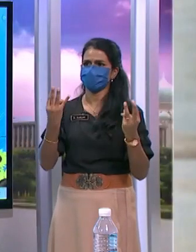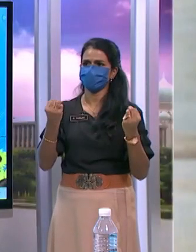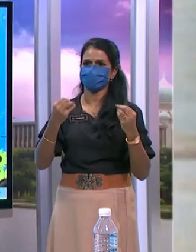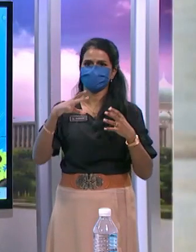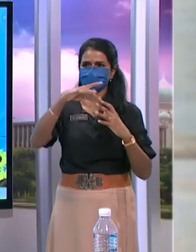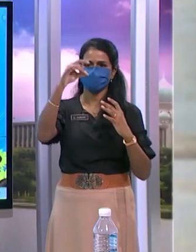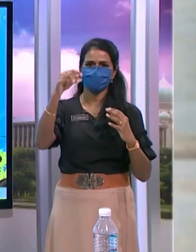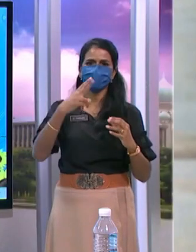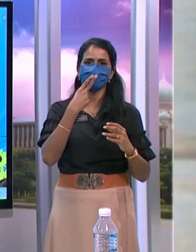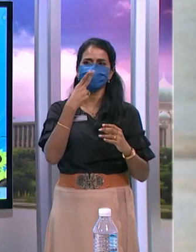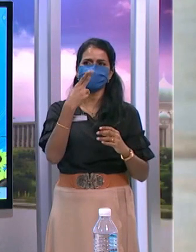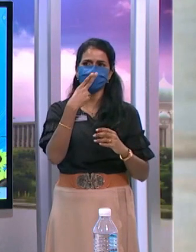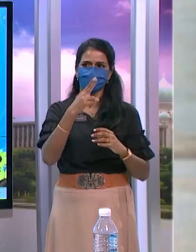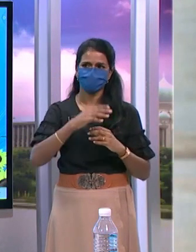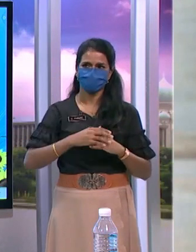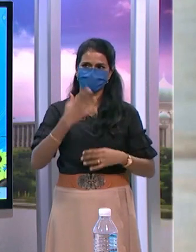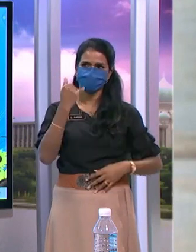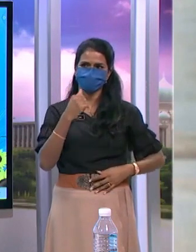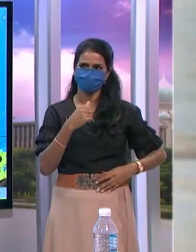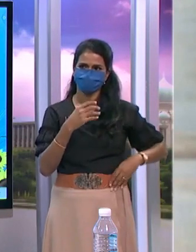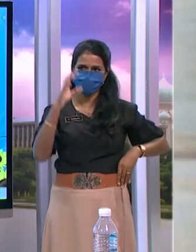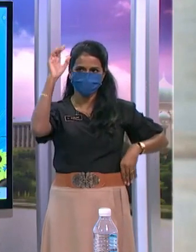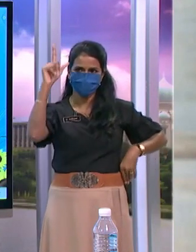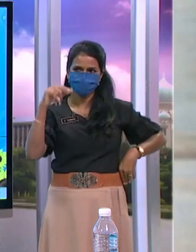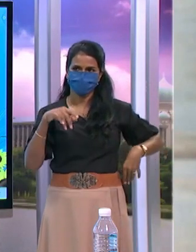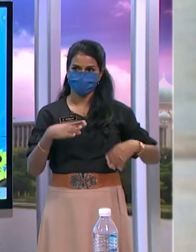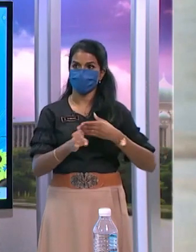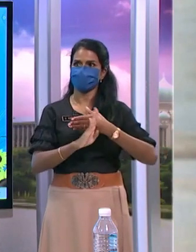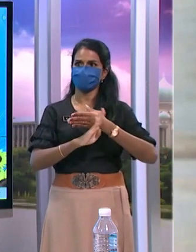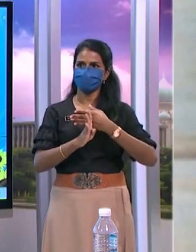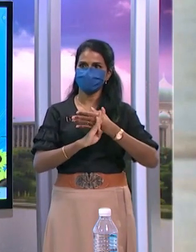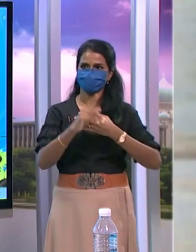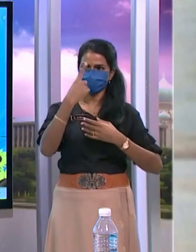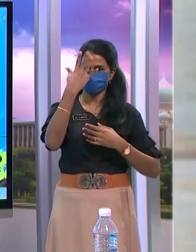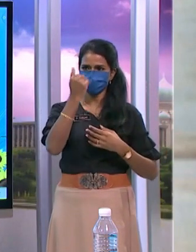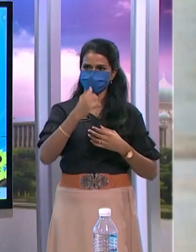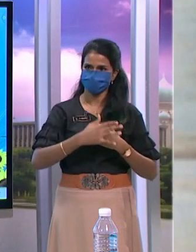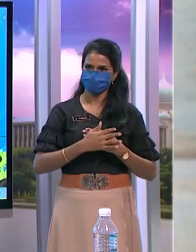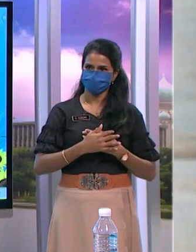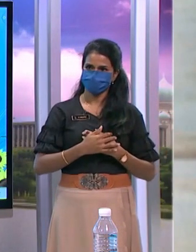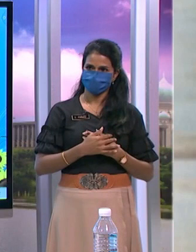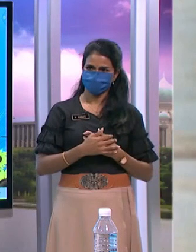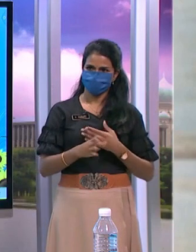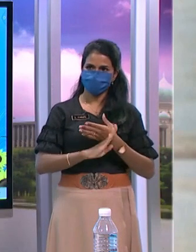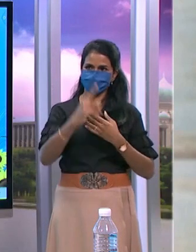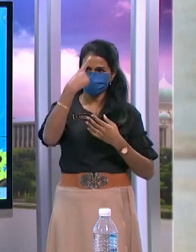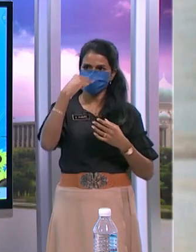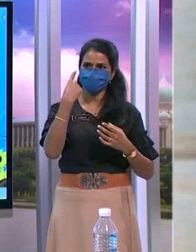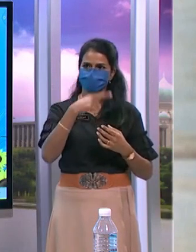mahu pilih merokok ya? Kenapa, Kelman? Bahaya. Kenapa? Bahaya untuk siapa?